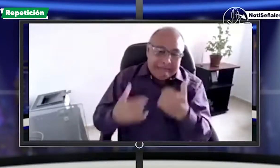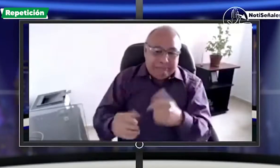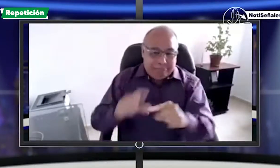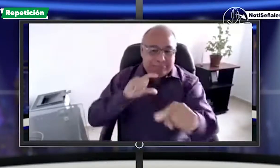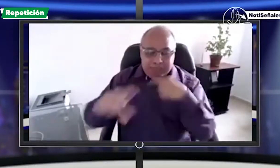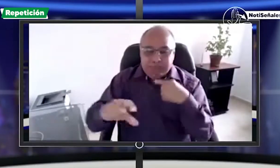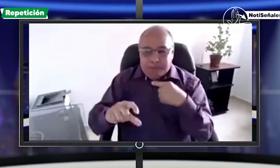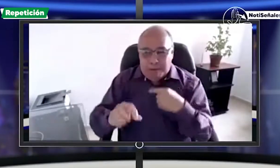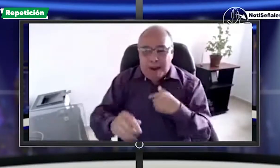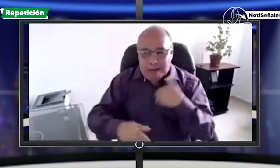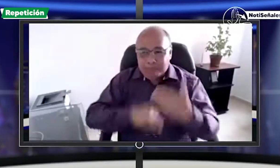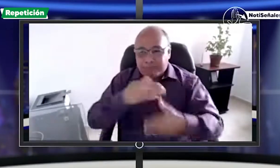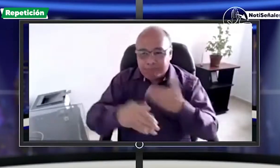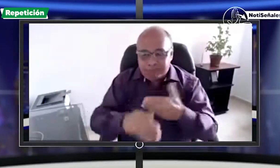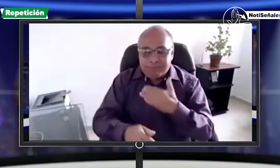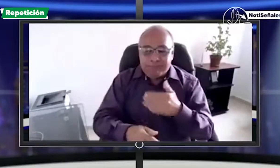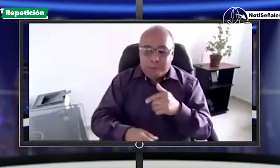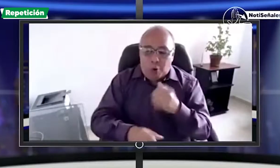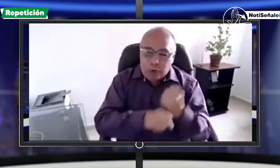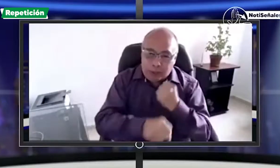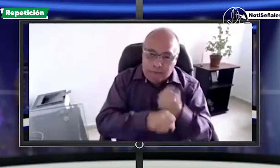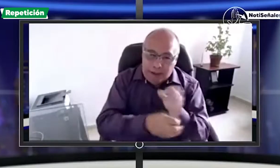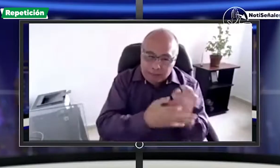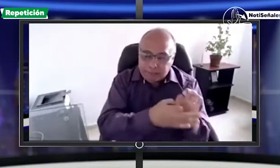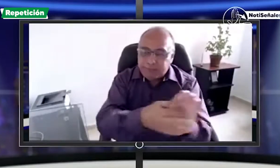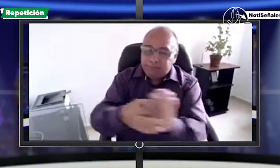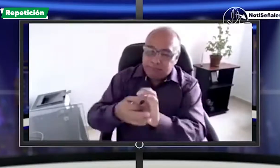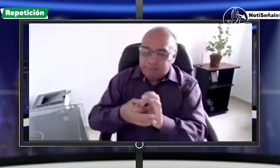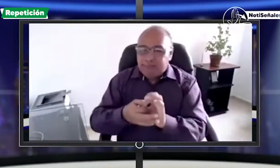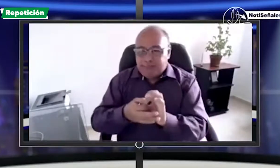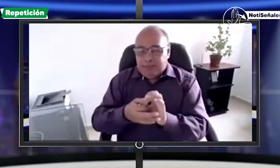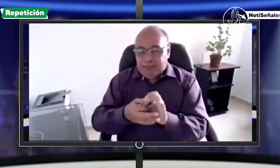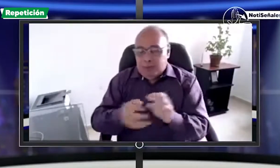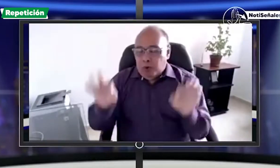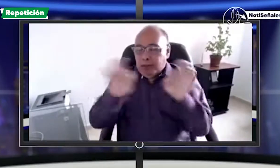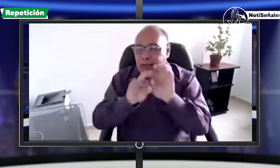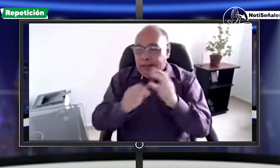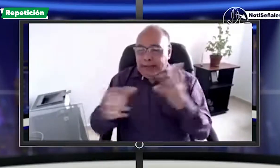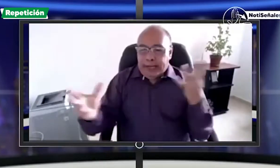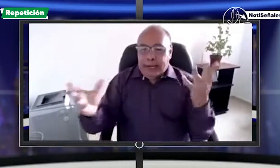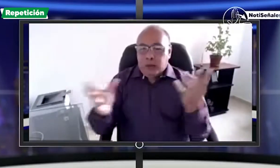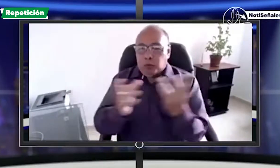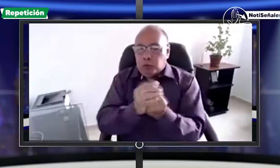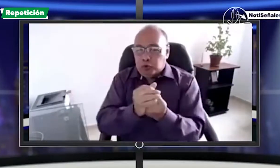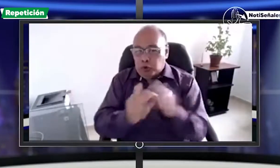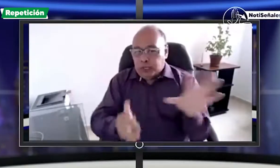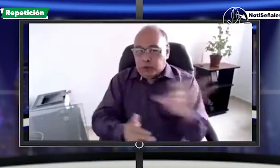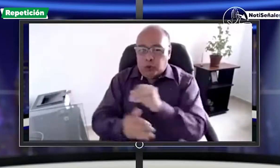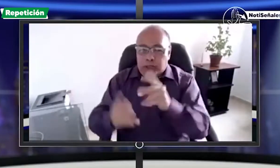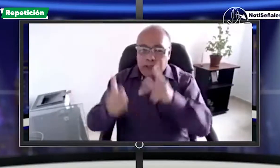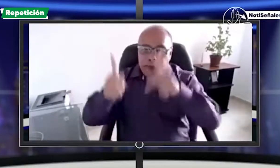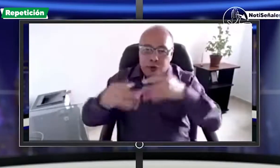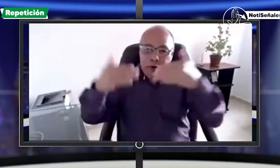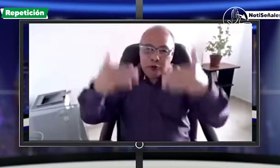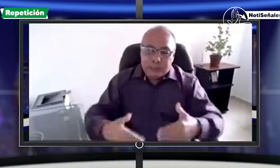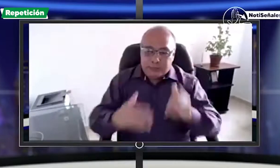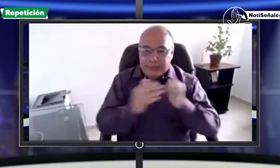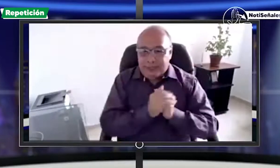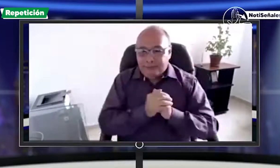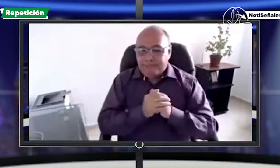la nueva política que ustedes tienen pues nos encantaría poder revisarla poder tenerla y ver cómo trabajar con ustedes también de manera